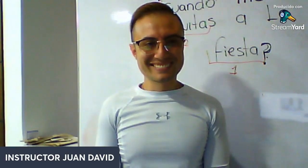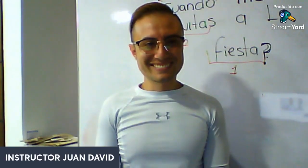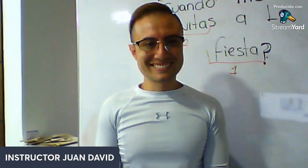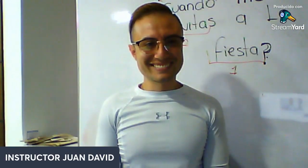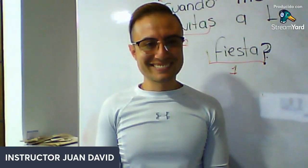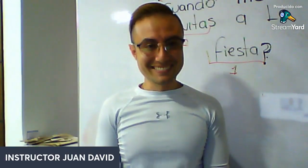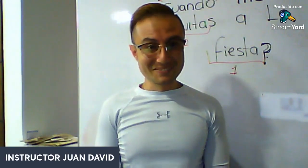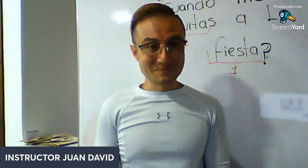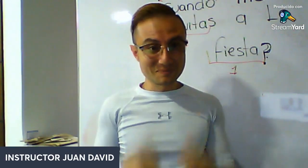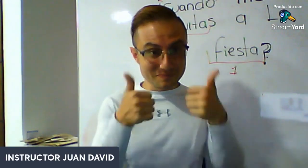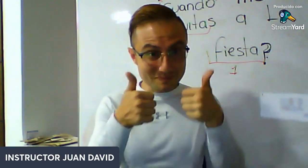jugar